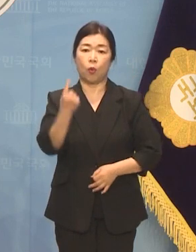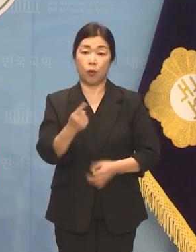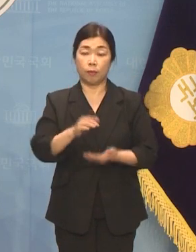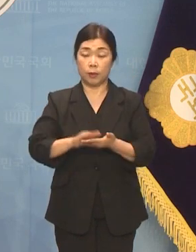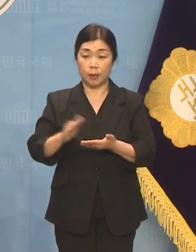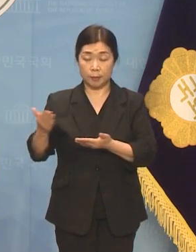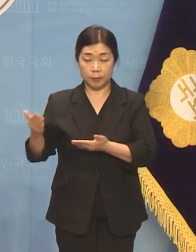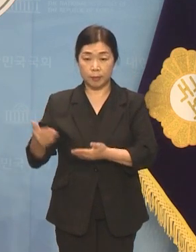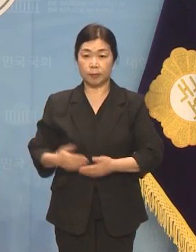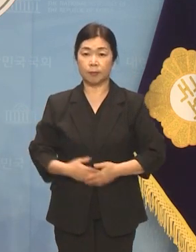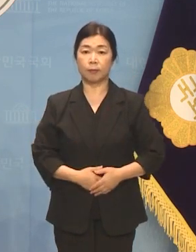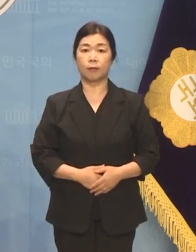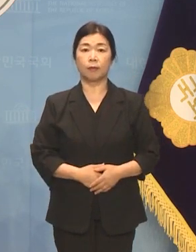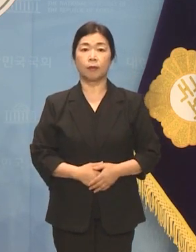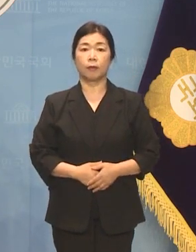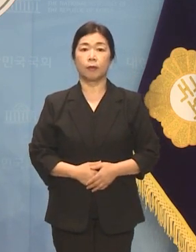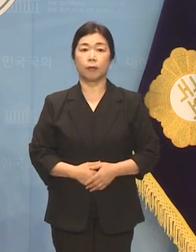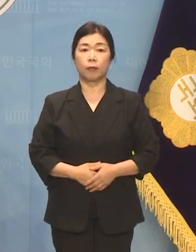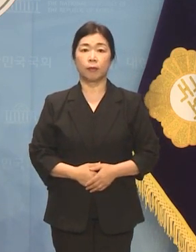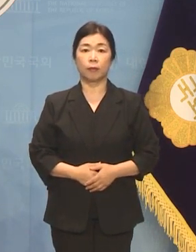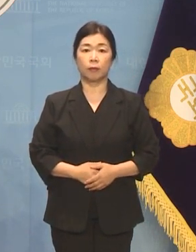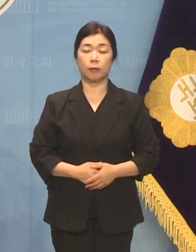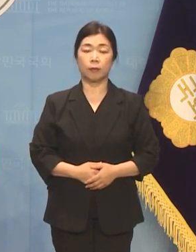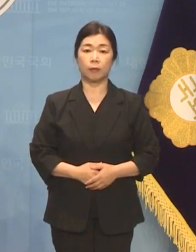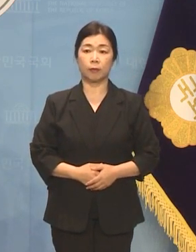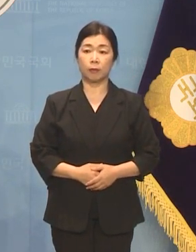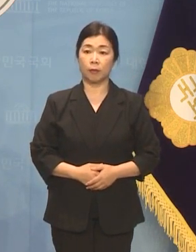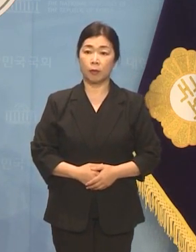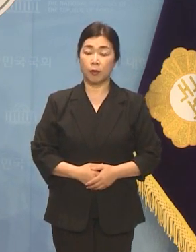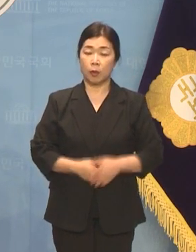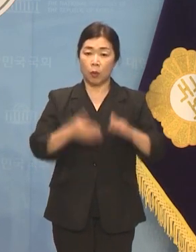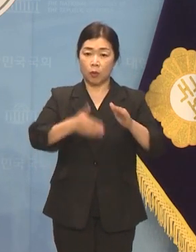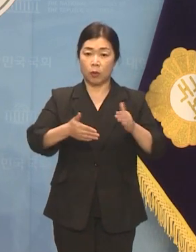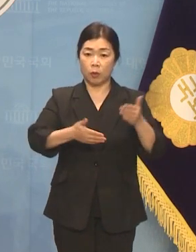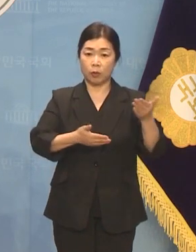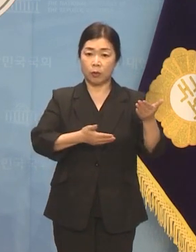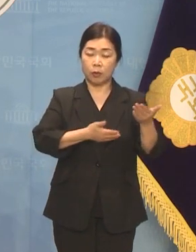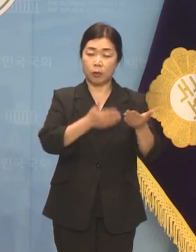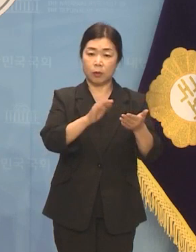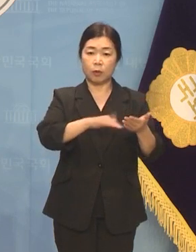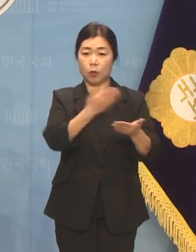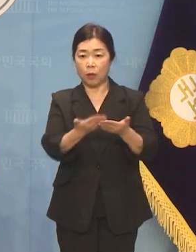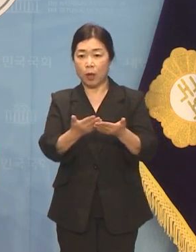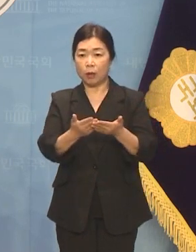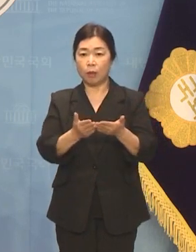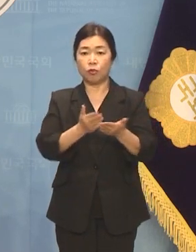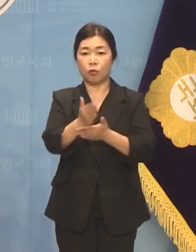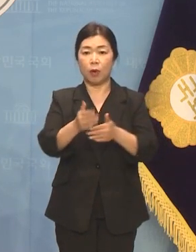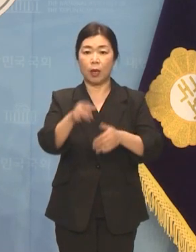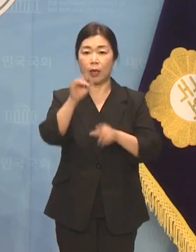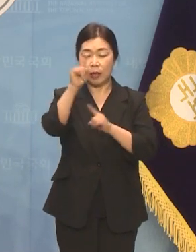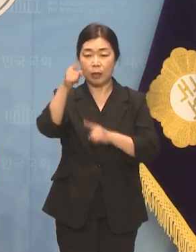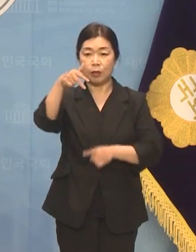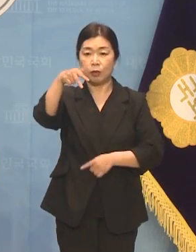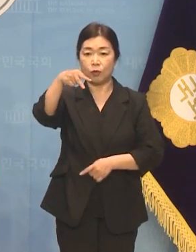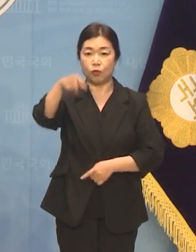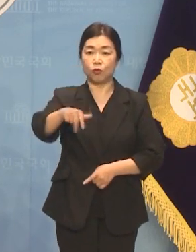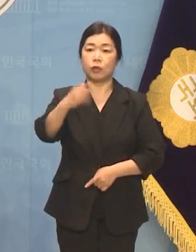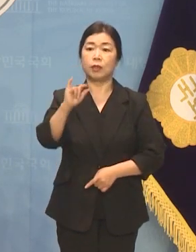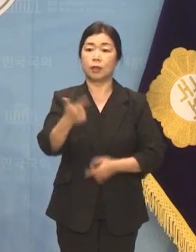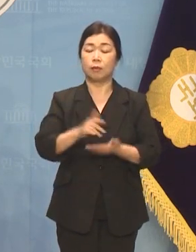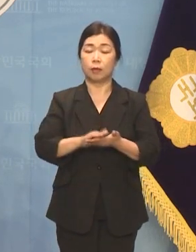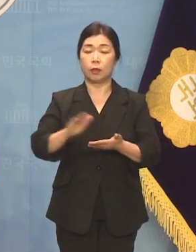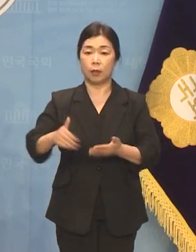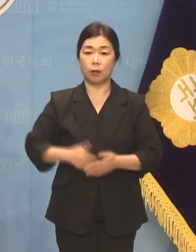오셨습니다. 네, 수고하십니다. 네, 저희 공정전환분과 분과장님이시죠. 이수진 의원님 오셨습니다.